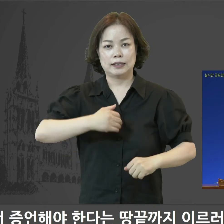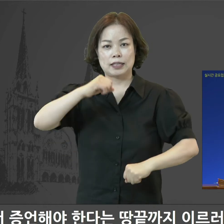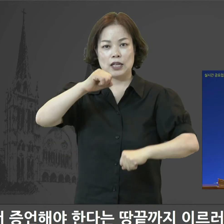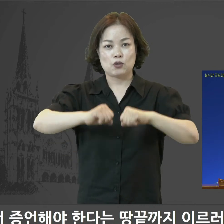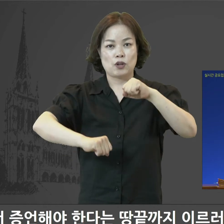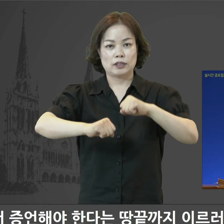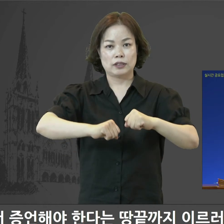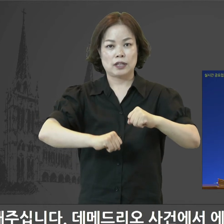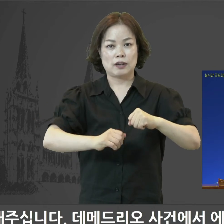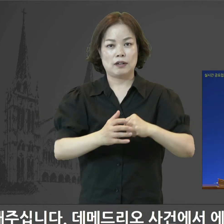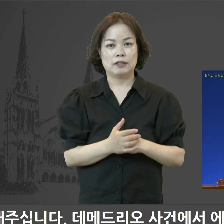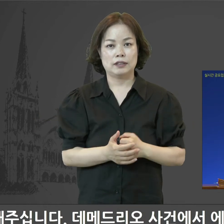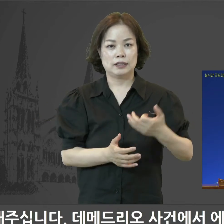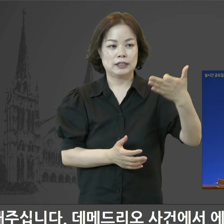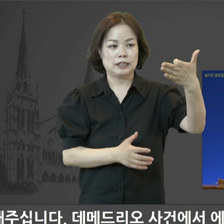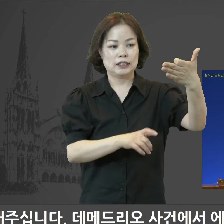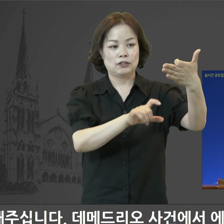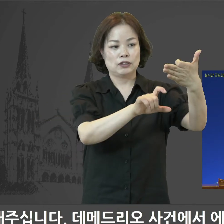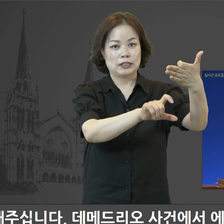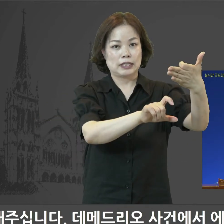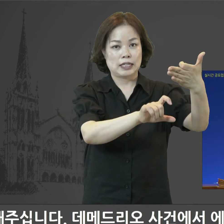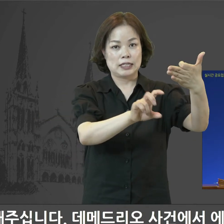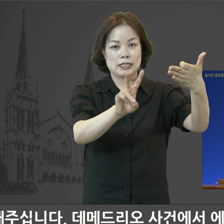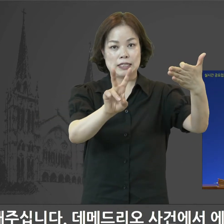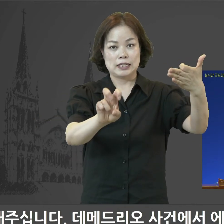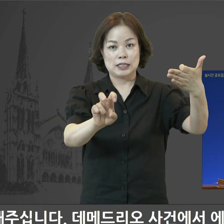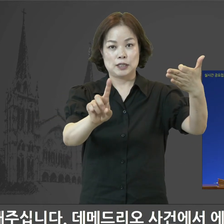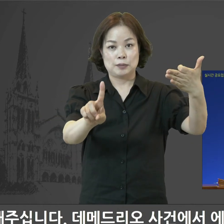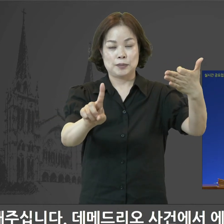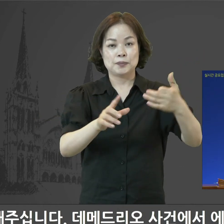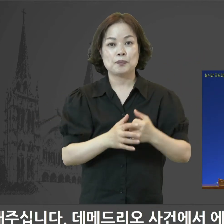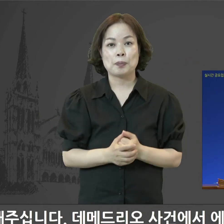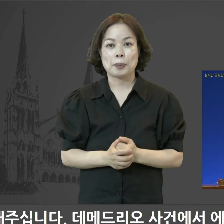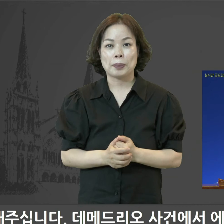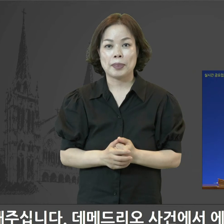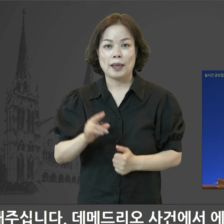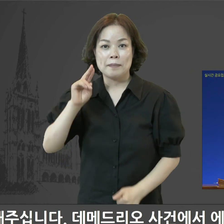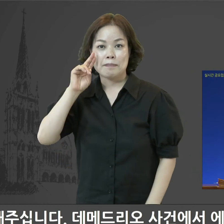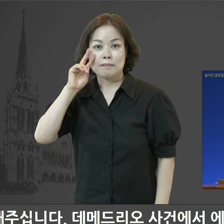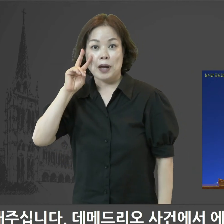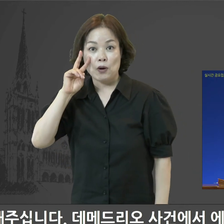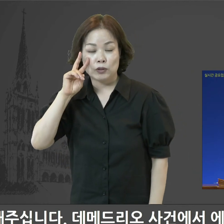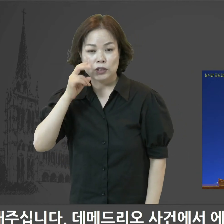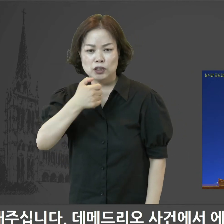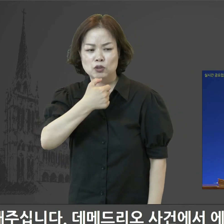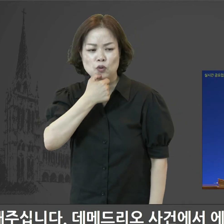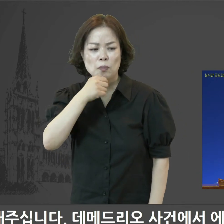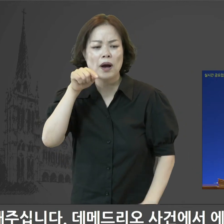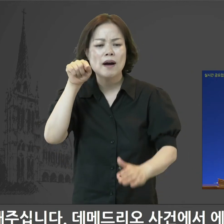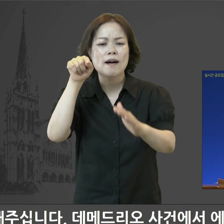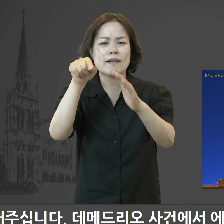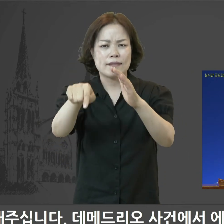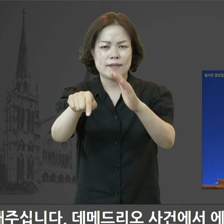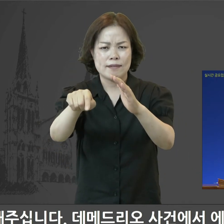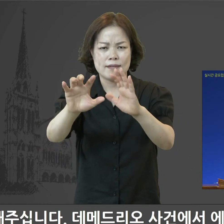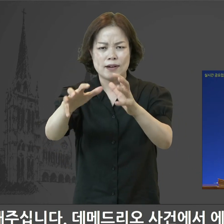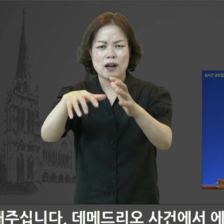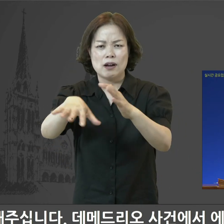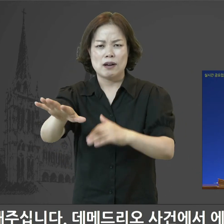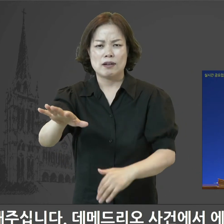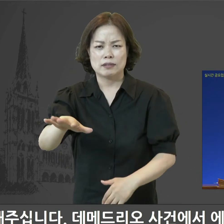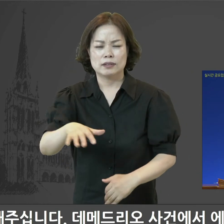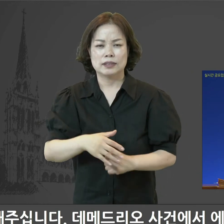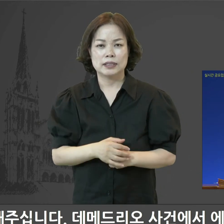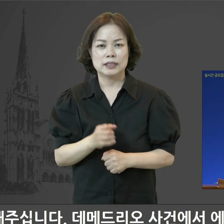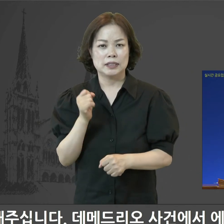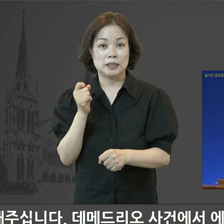19장 21절, 사도행전 19장 21절을 보시면 바울이 사실은 로마에 가야 된다는 사실을 알고 있었습니다.